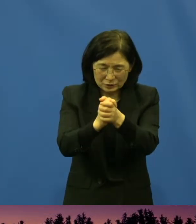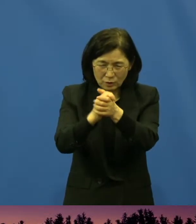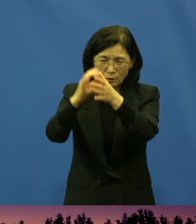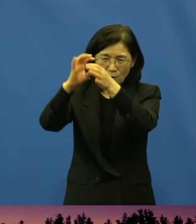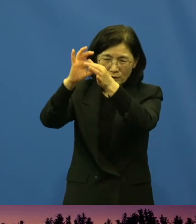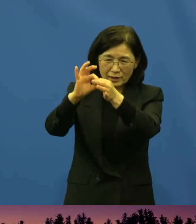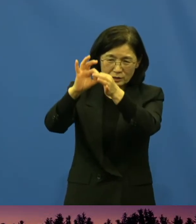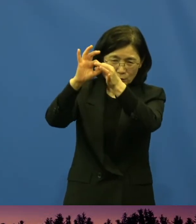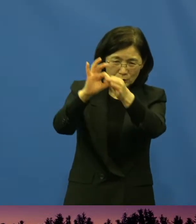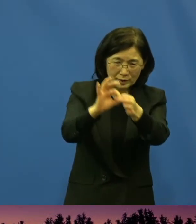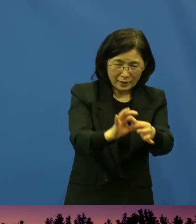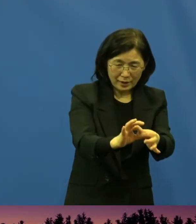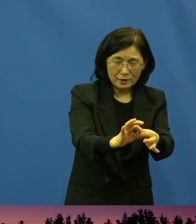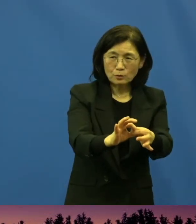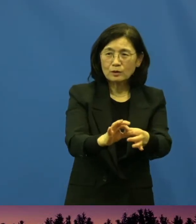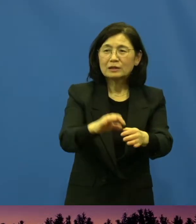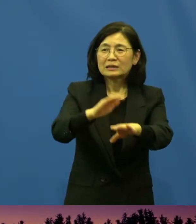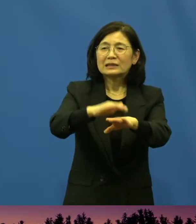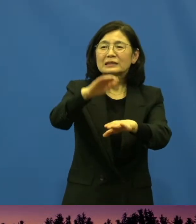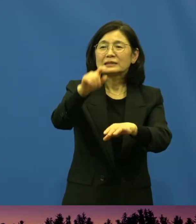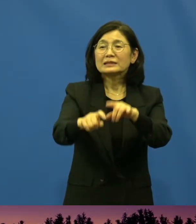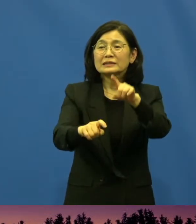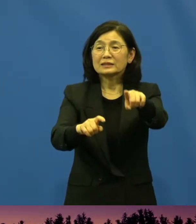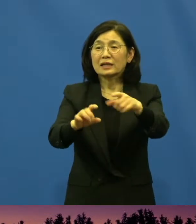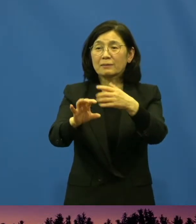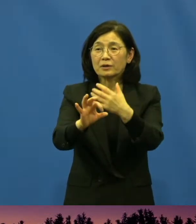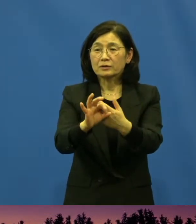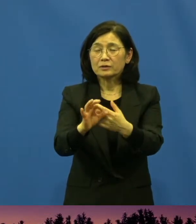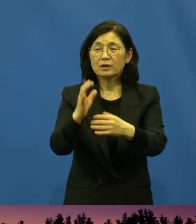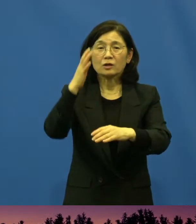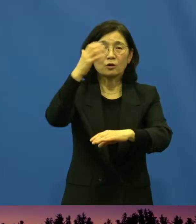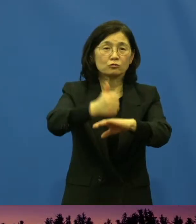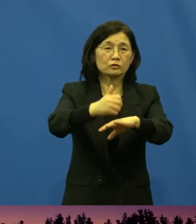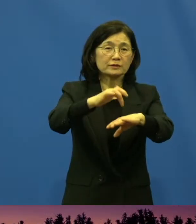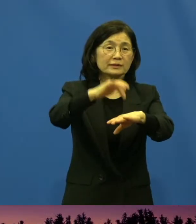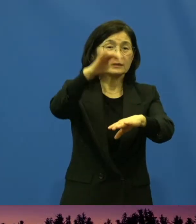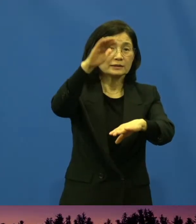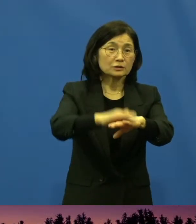깨닫고 결심한 것을 적극적으로 행동에 옮길 수 있다면 인생이 어떻게 되겠어요, 여러분?